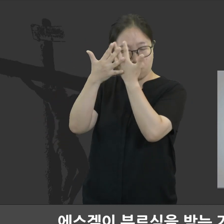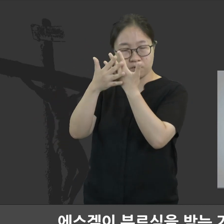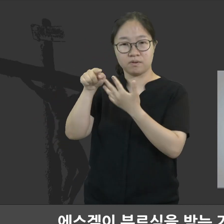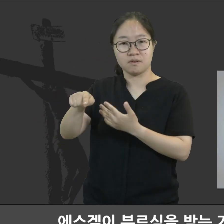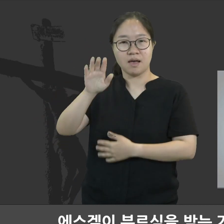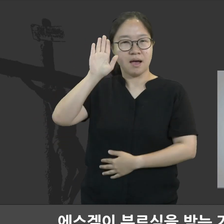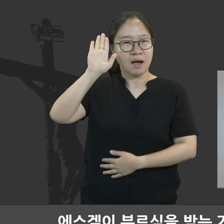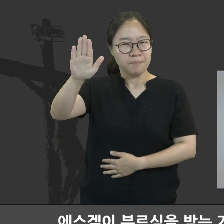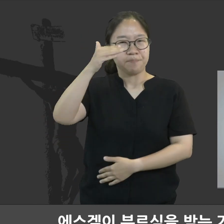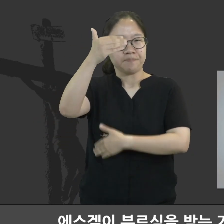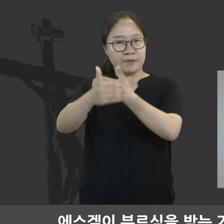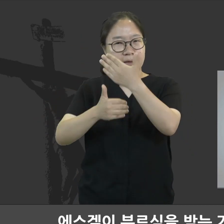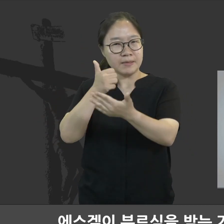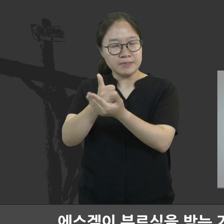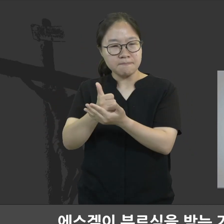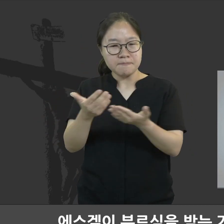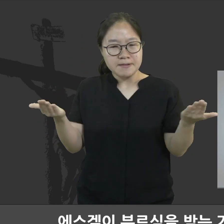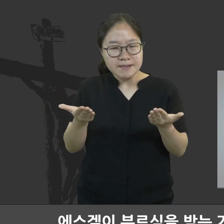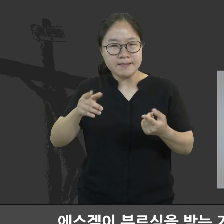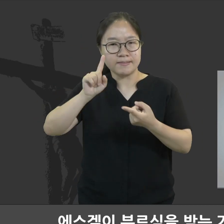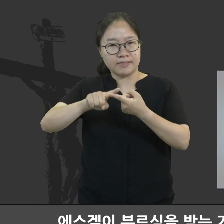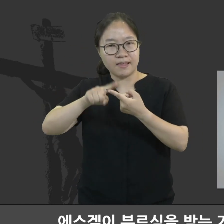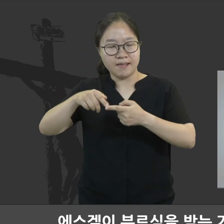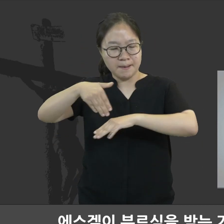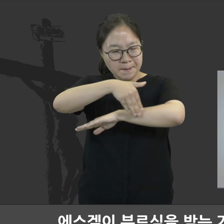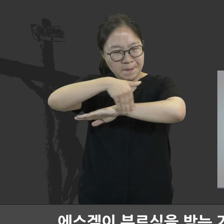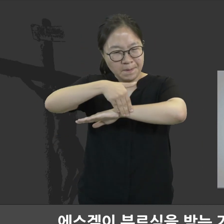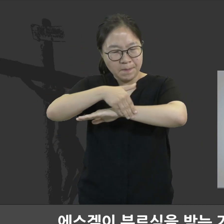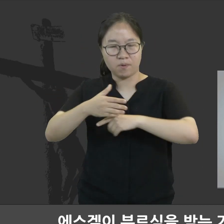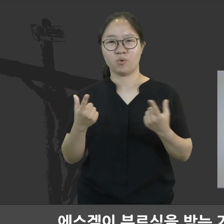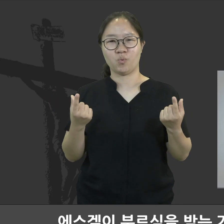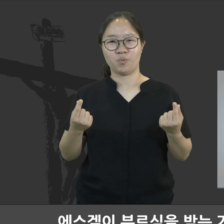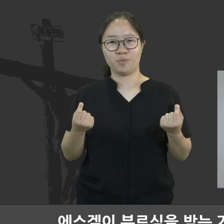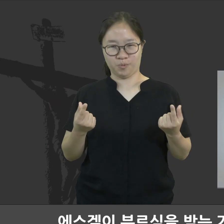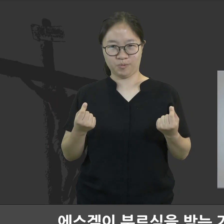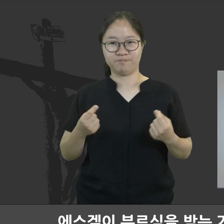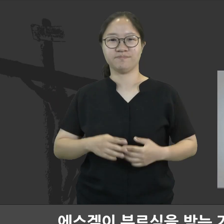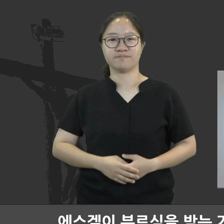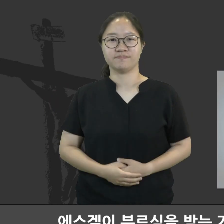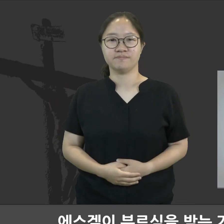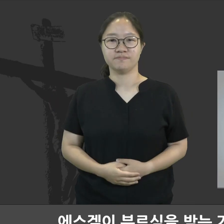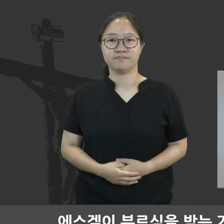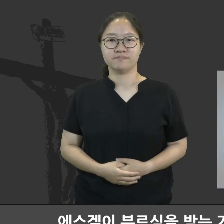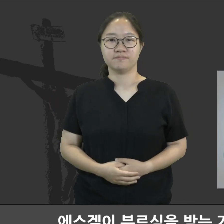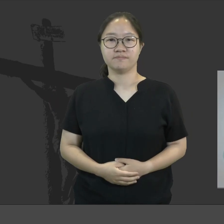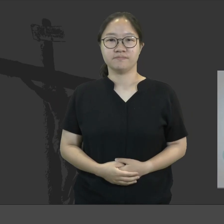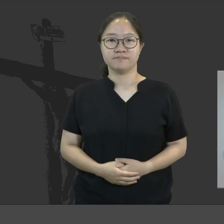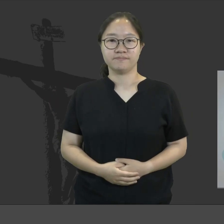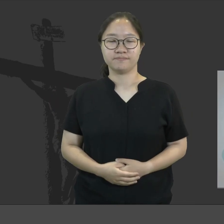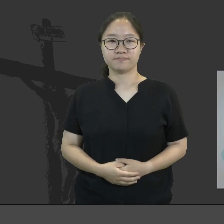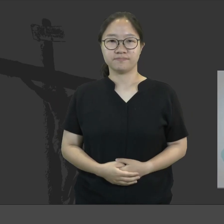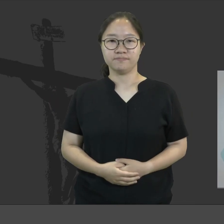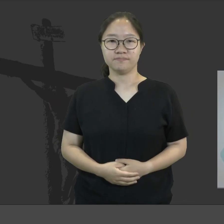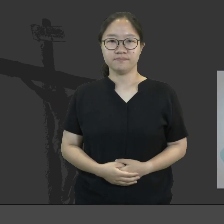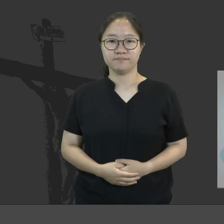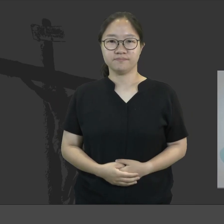환상은 앞으로 하나님께서 행하실 일들에 대한 밑그림과 같은 것이었습니다.